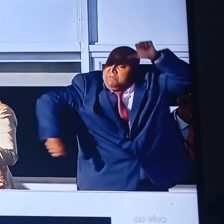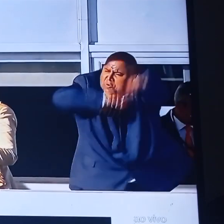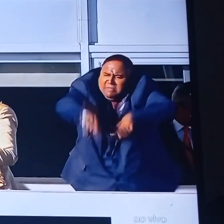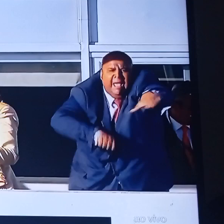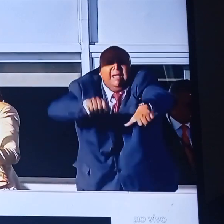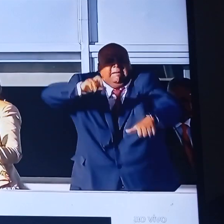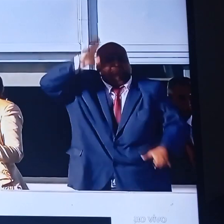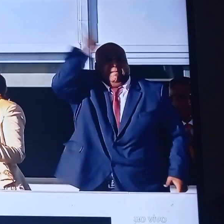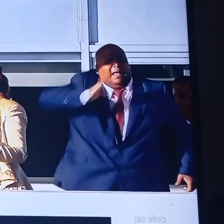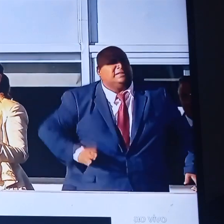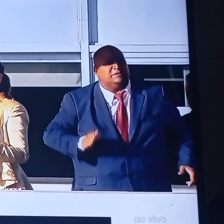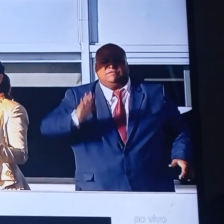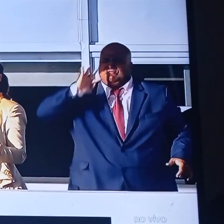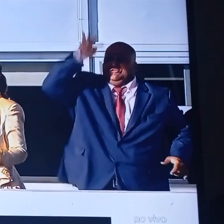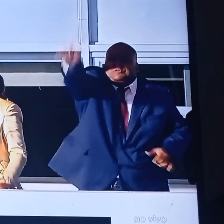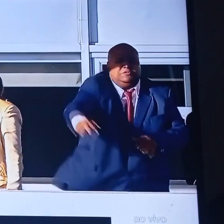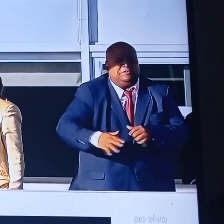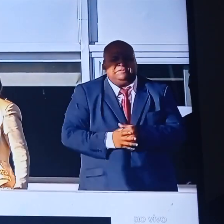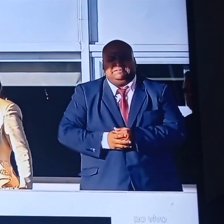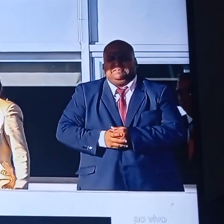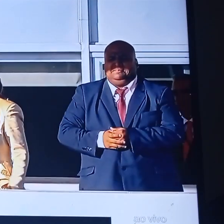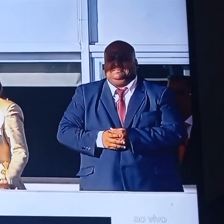este país.